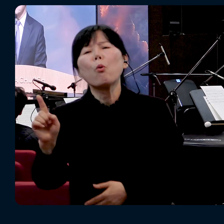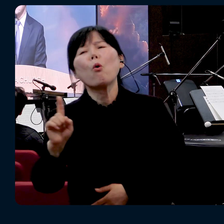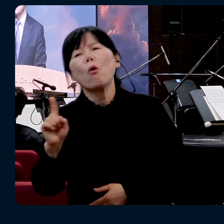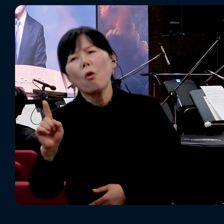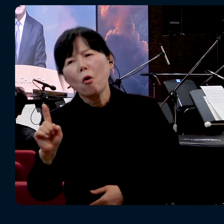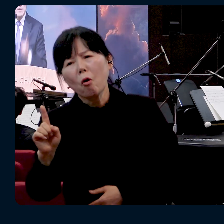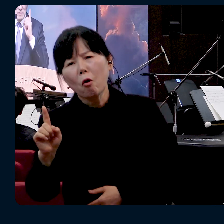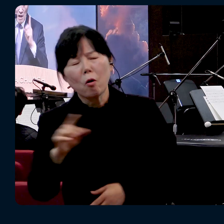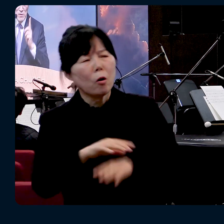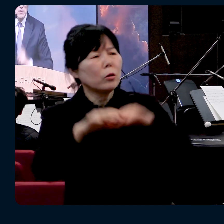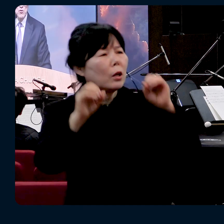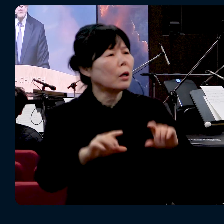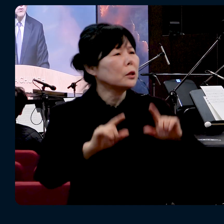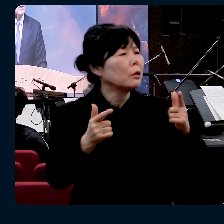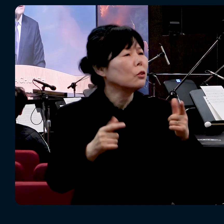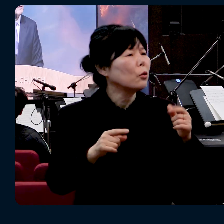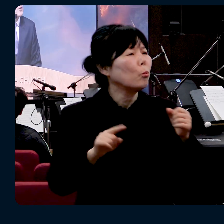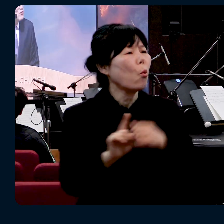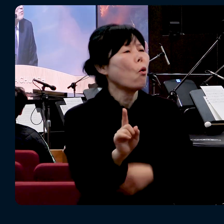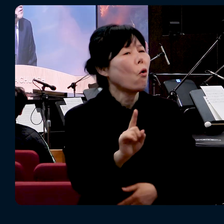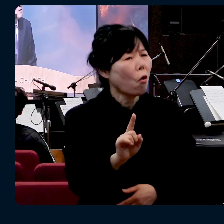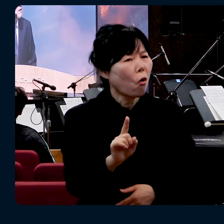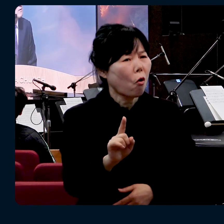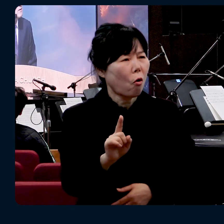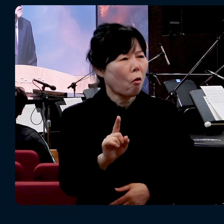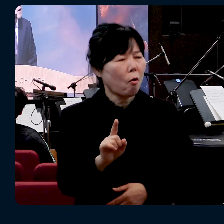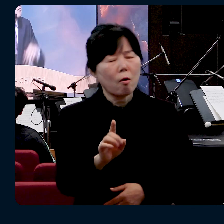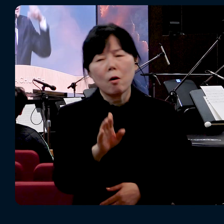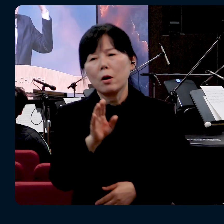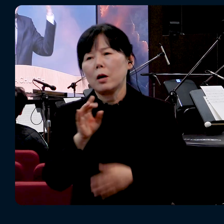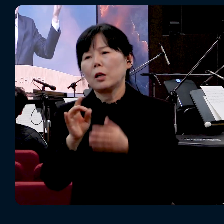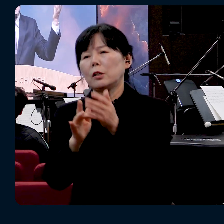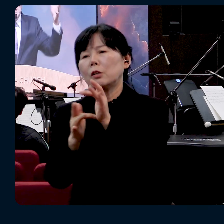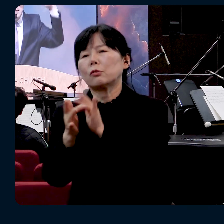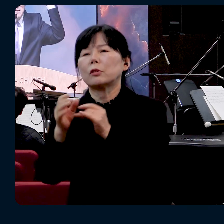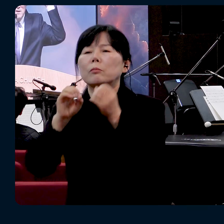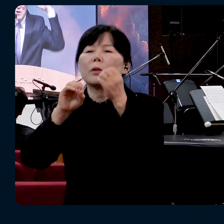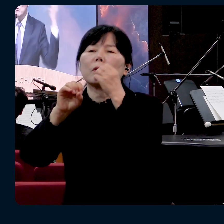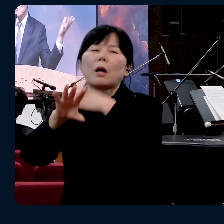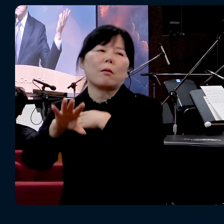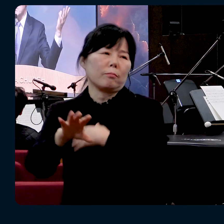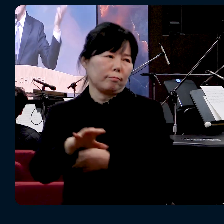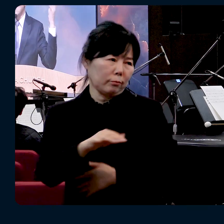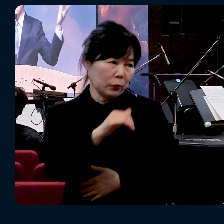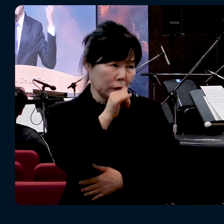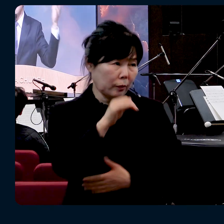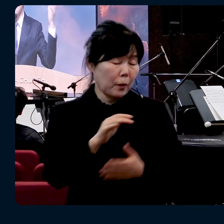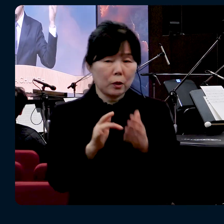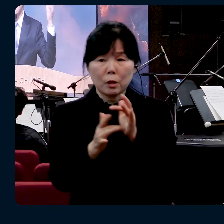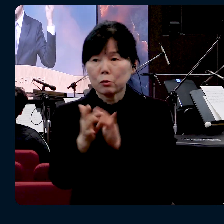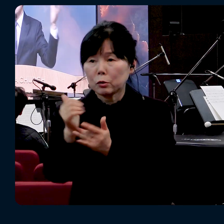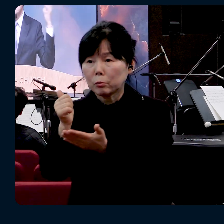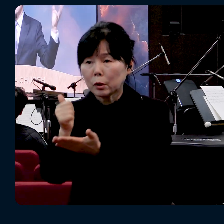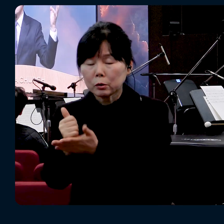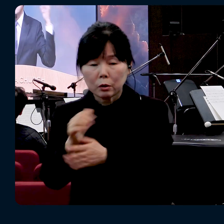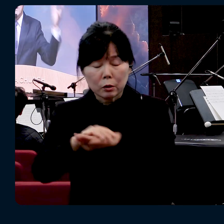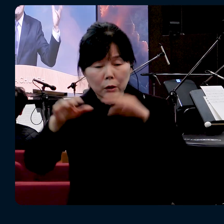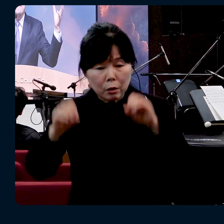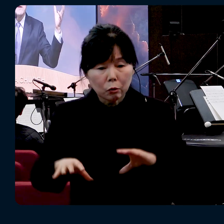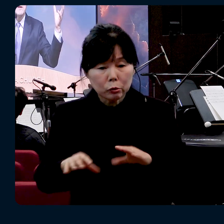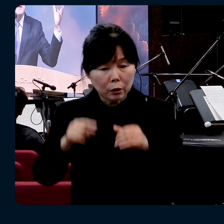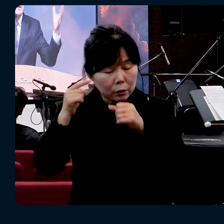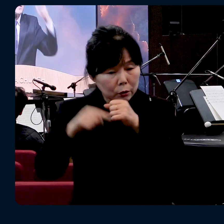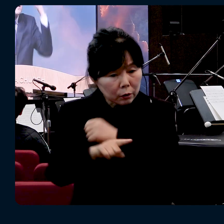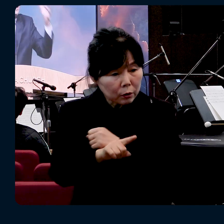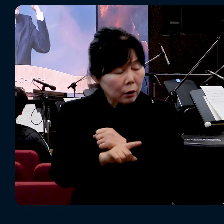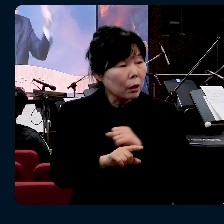수가 있느냐 그 말이죠. 그 답을 주신 분이 예수님이잖아요. 앞에서 얘기했던 그 예수님, 허탄한 데 뜻을